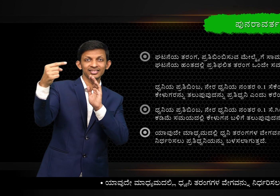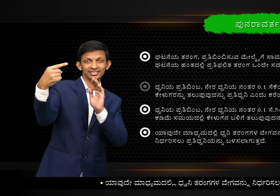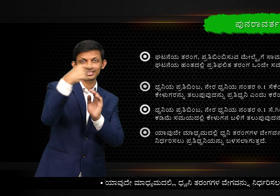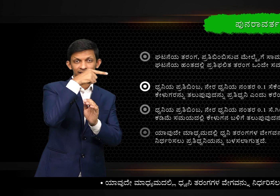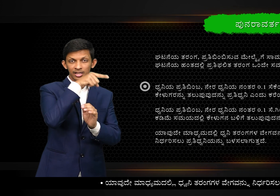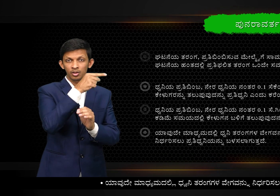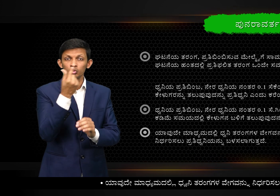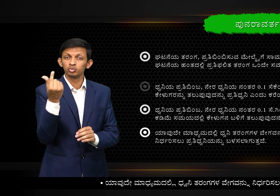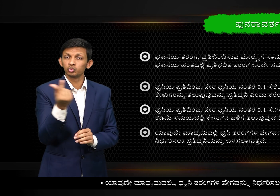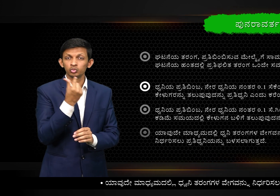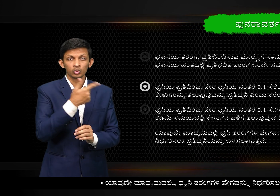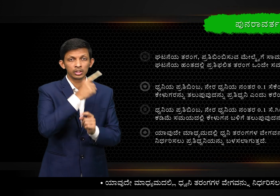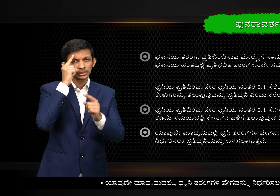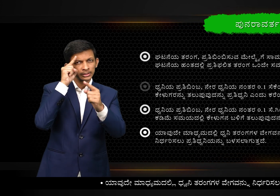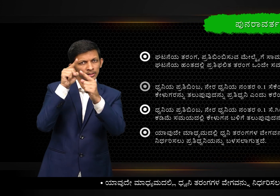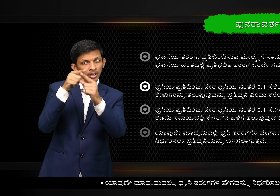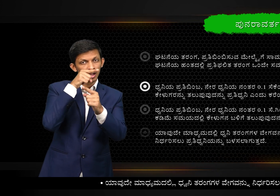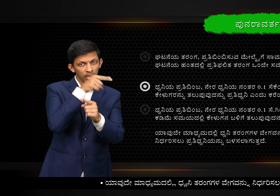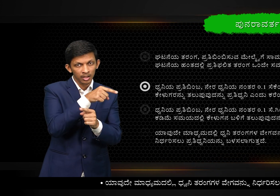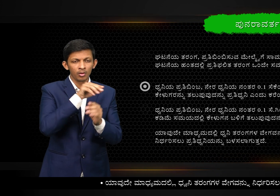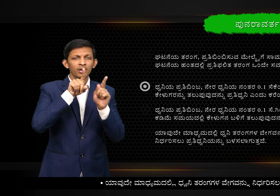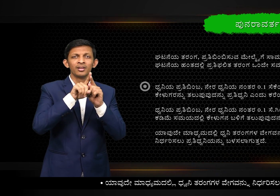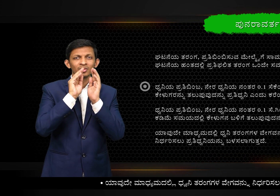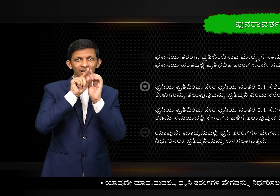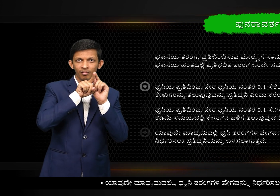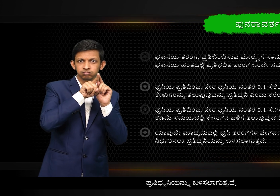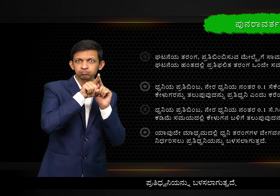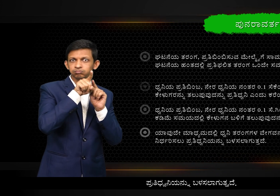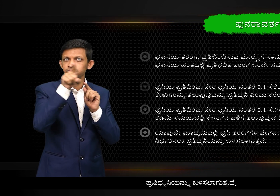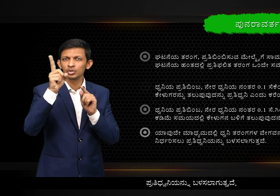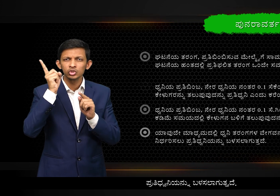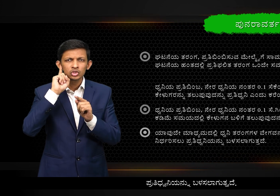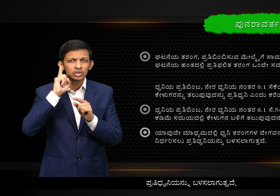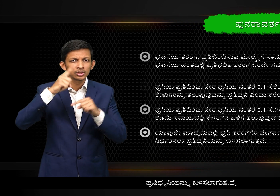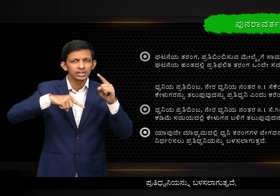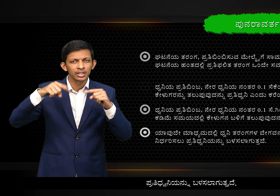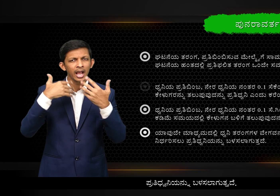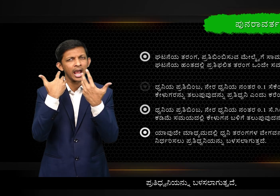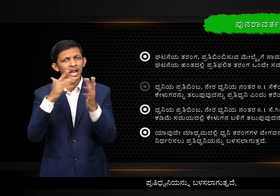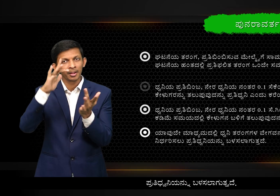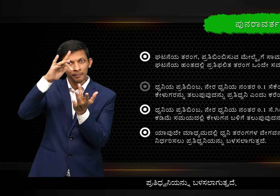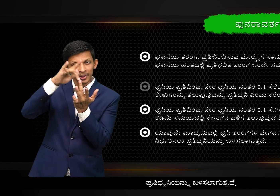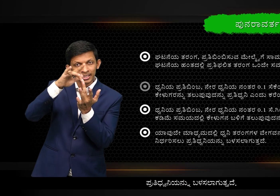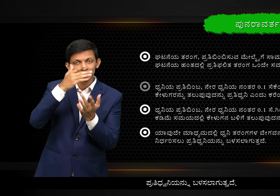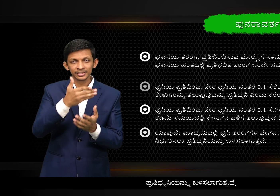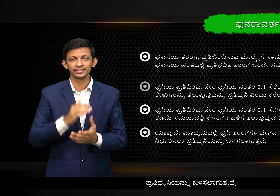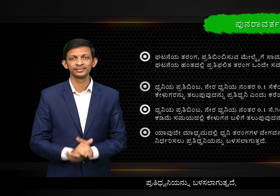ಯಾವುದೇ ಮಾಧ್ಯಮದಲ್ಲಿ ಧ್ವನಿ ತರಂಗಗಳ ವೇಗವನ್ನು ನಿರ್ಧರಿಸಲು ಪ್ರತಿಧ್ವನಿಯನ್ನು ಬಳಸಲಾಗುತ್ತದೆ.